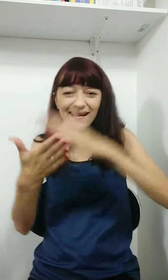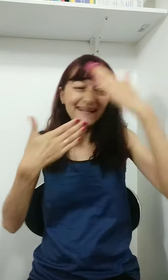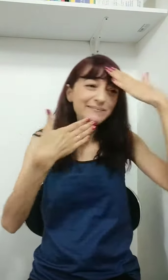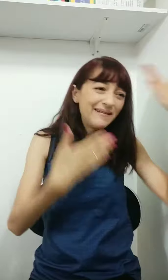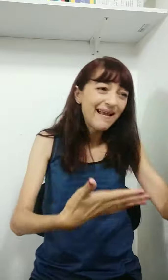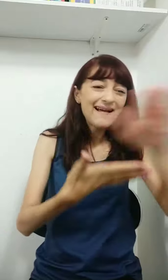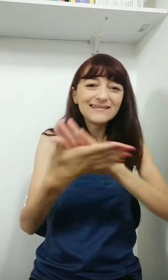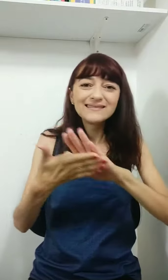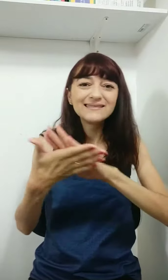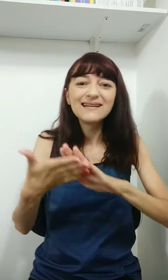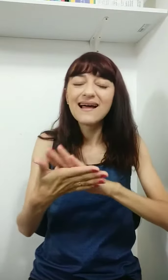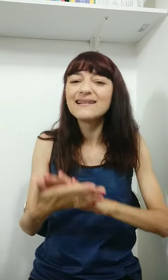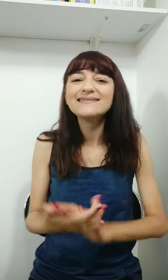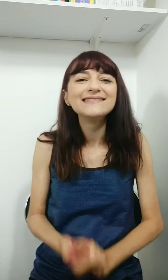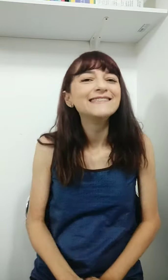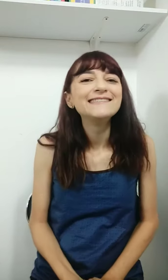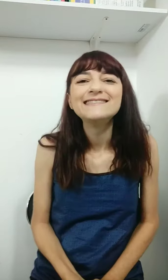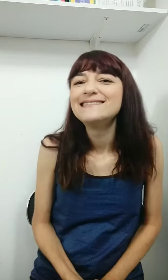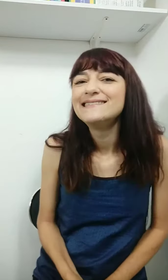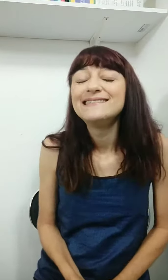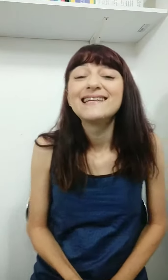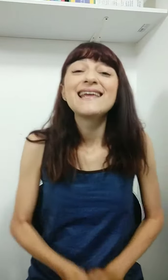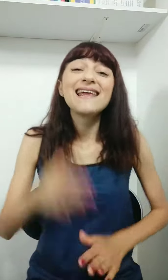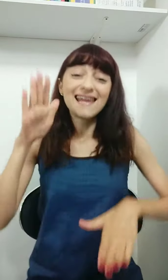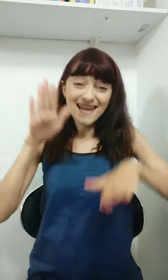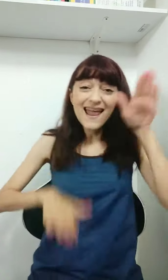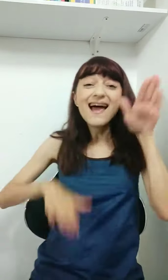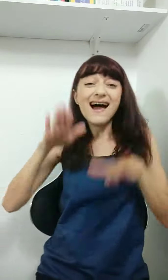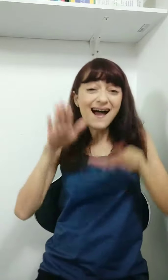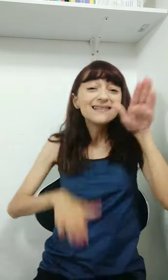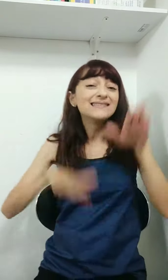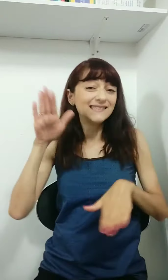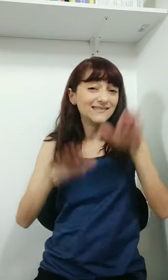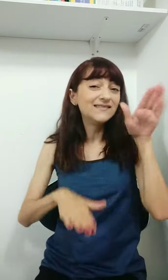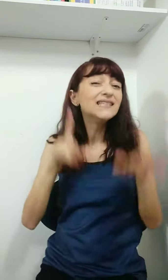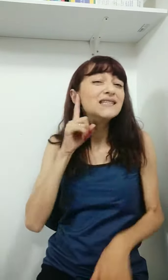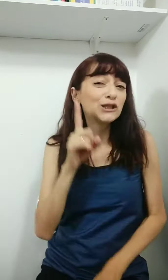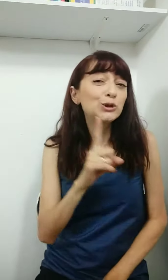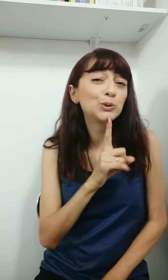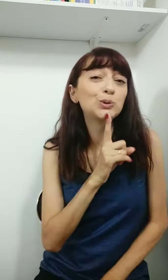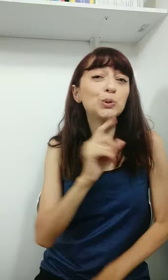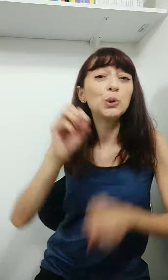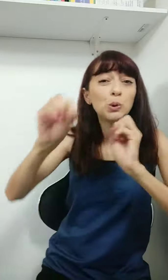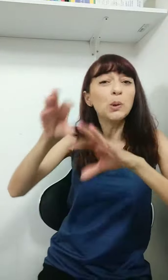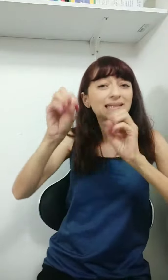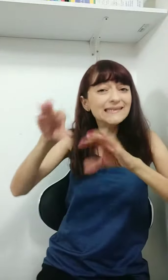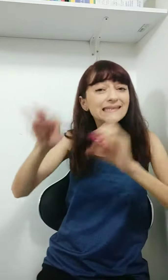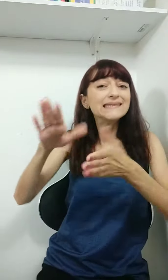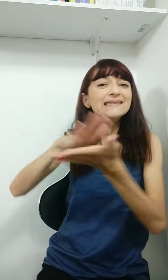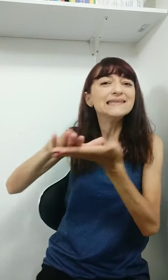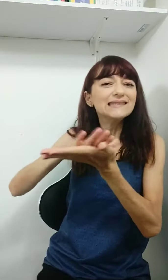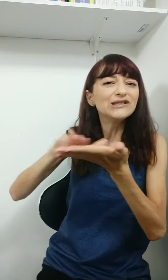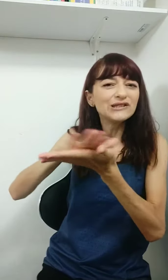obrigado de nada, eu falo, pelo amor de Deus, gente, não é assim não. Às vezes os surdos ensinam